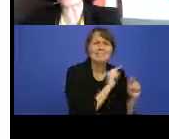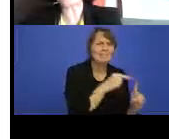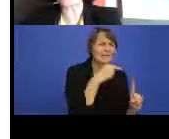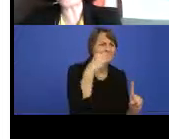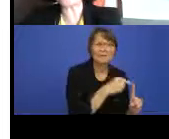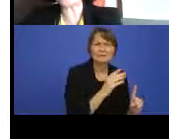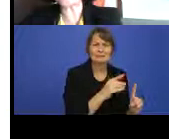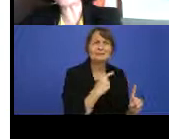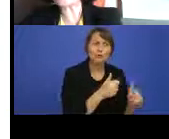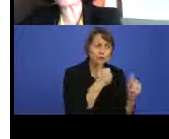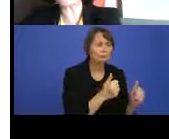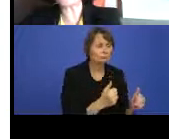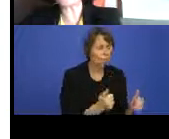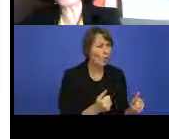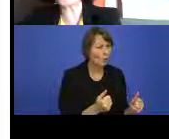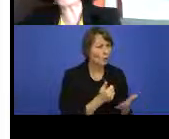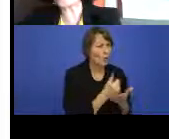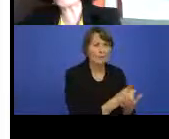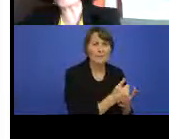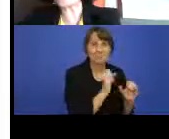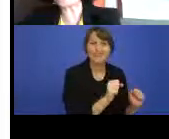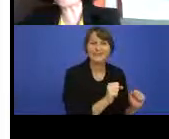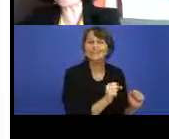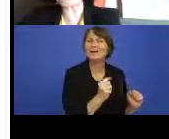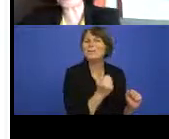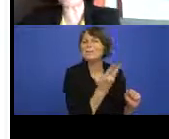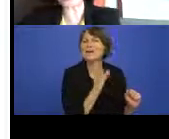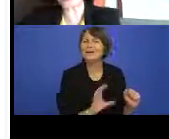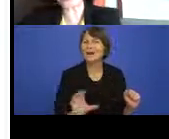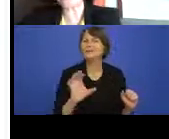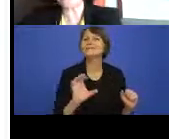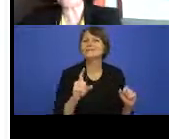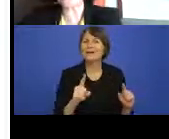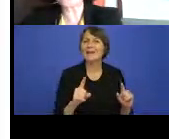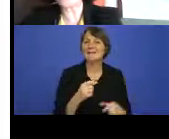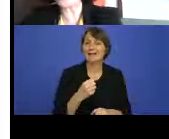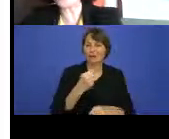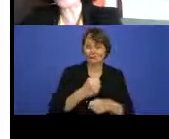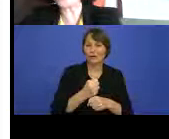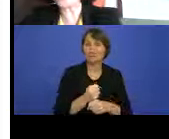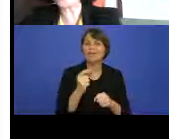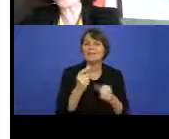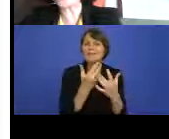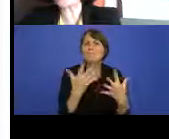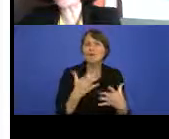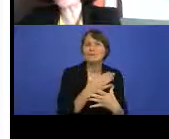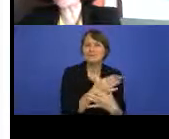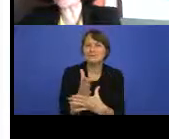difficultés d'apprentissage pour pouvoir les accompagner. De nombreux pays ont des travaux avec des